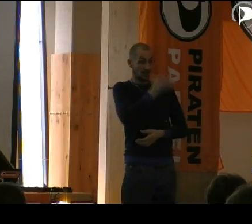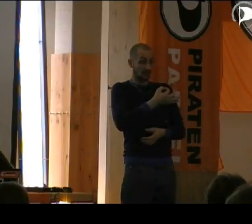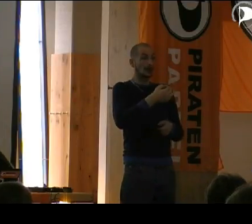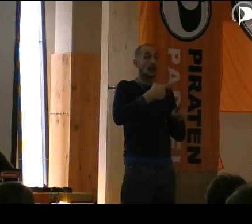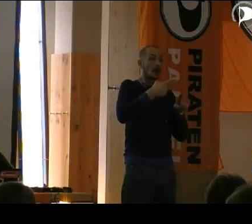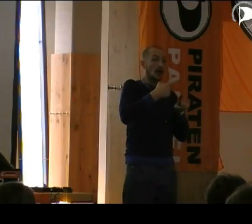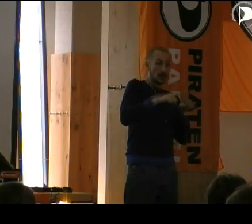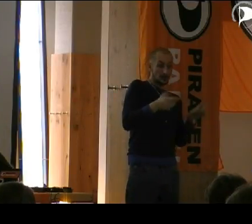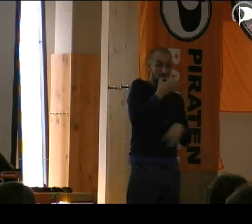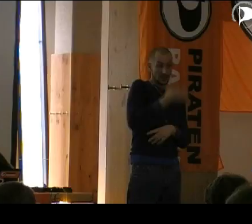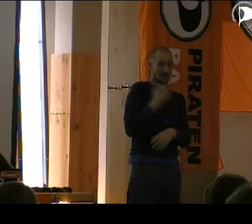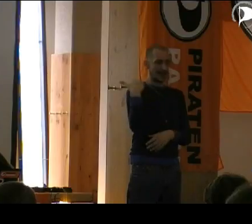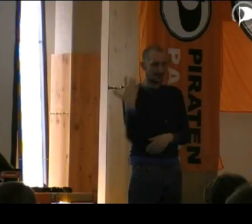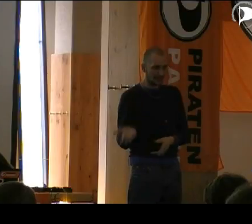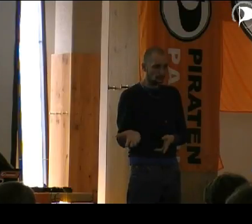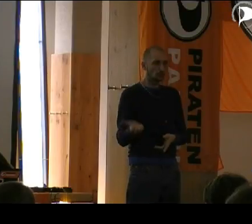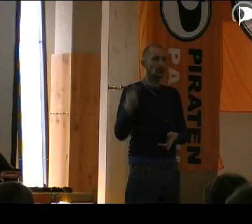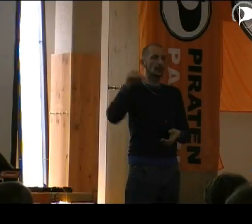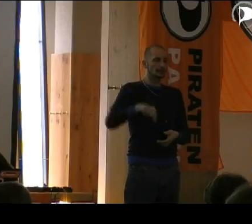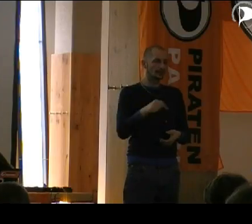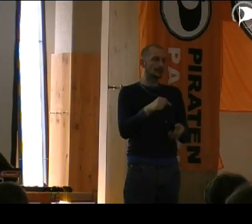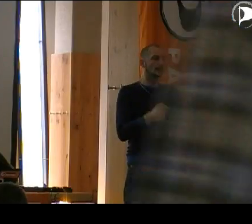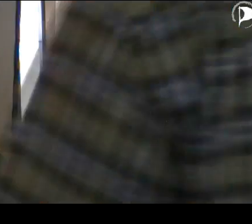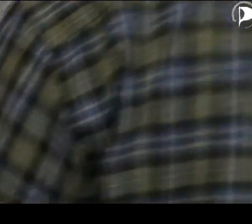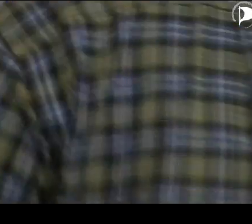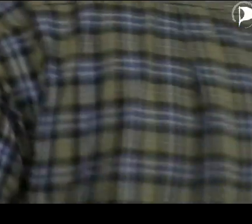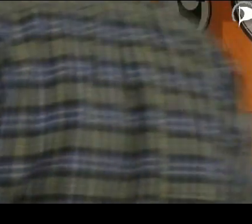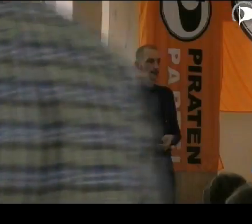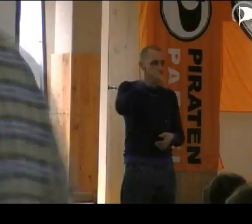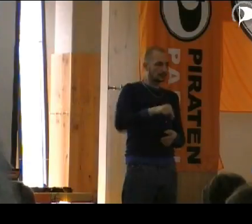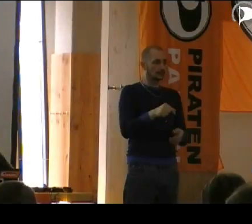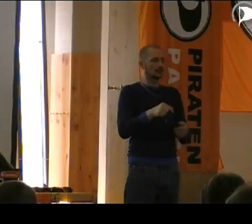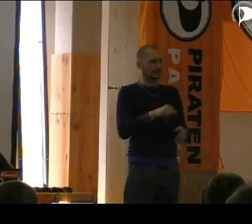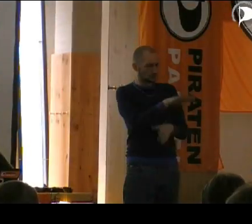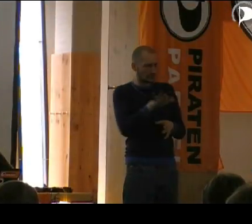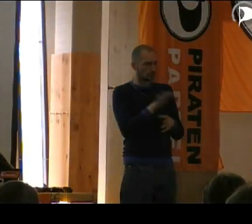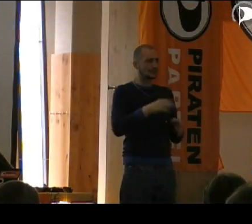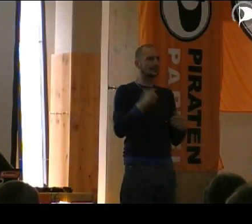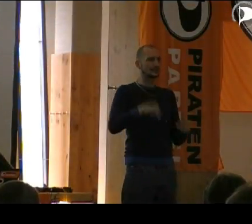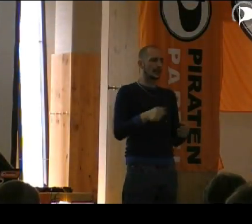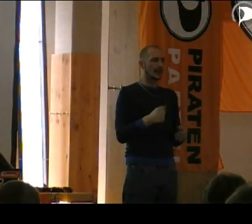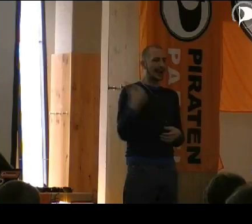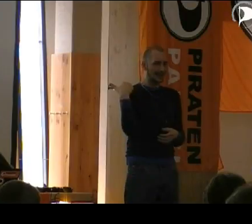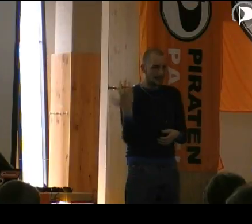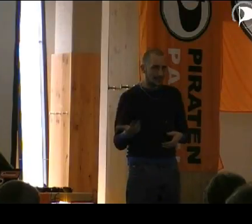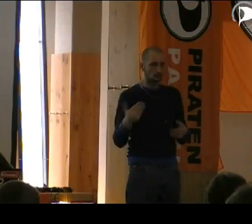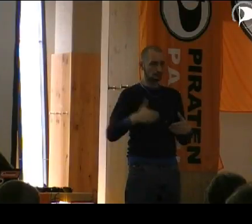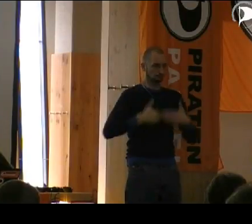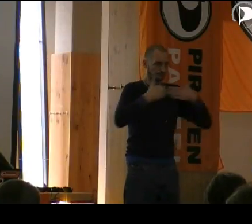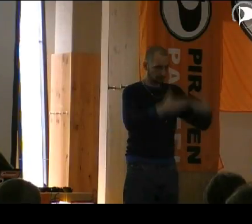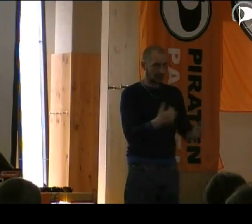entlastungen wir laufen zum beispiel bei uns in beziehung zu meinen stuttgart ins situation gehabt dass die entlastung auch verschwunden worden ist dann vom ein jahr